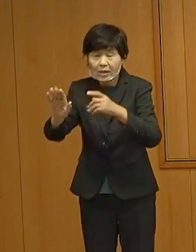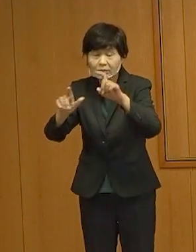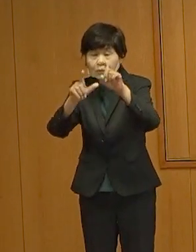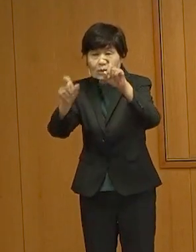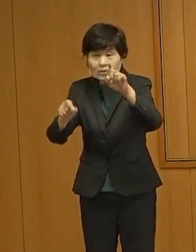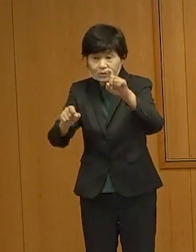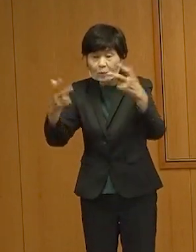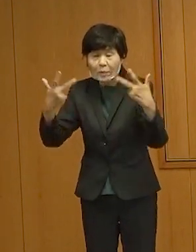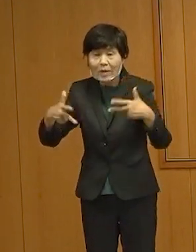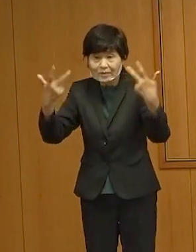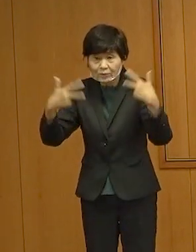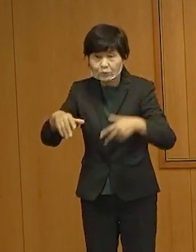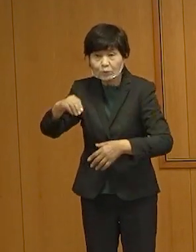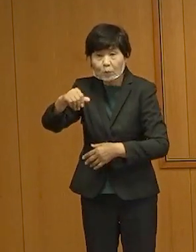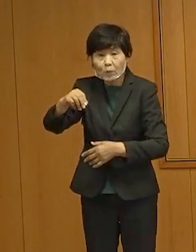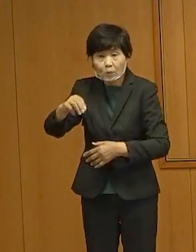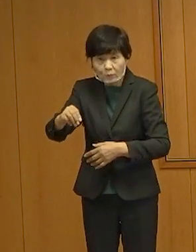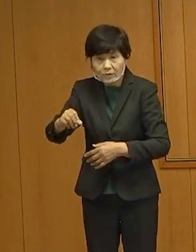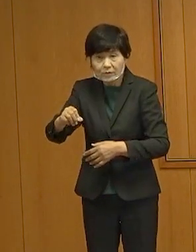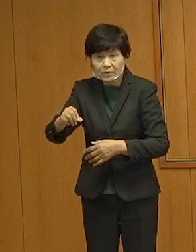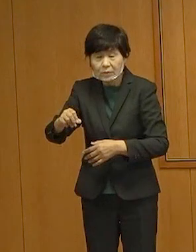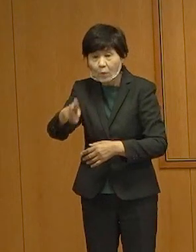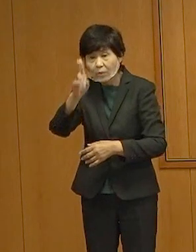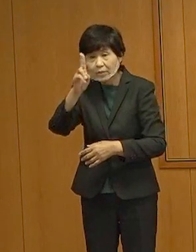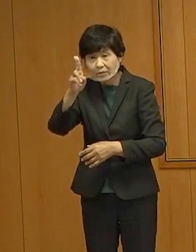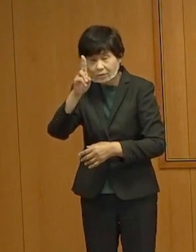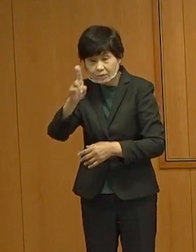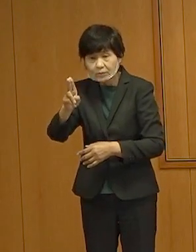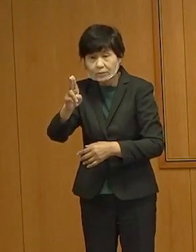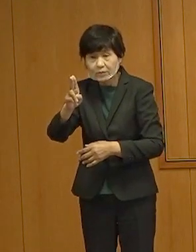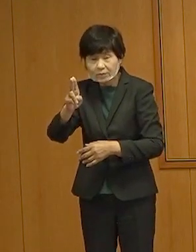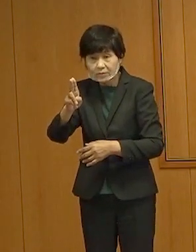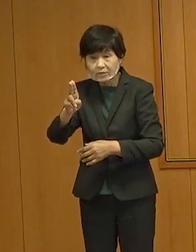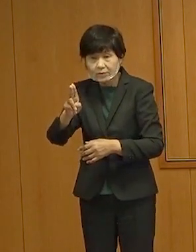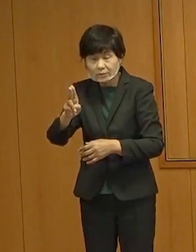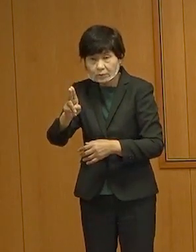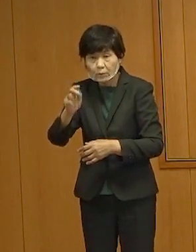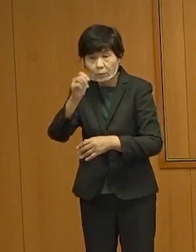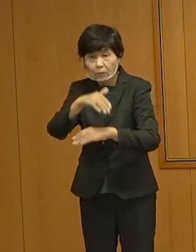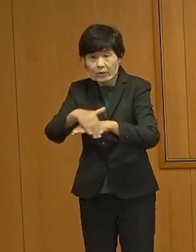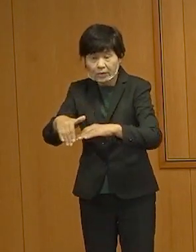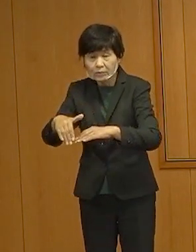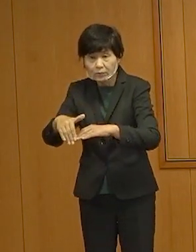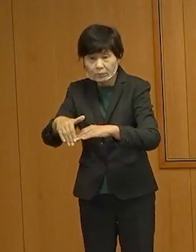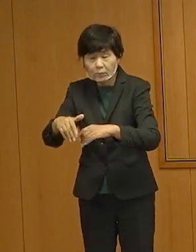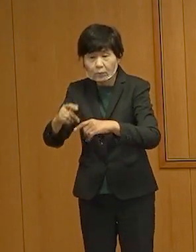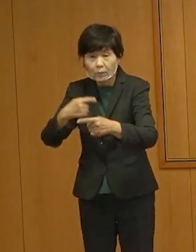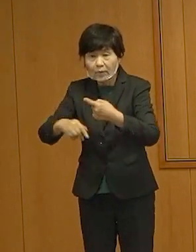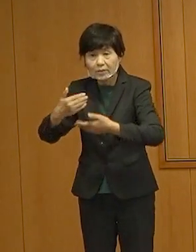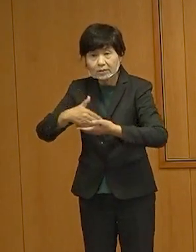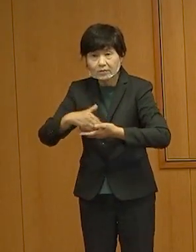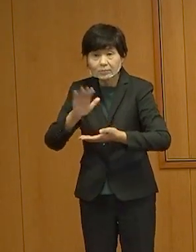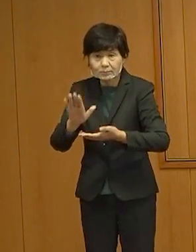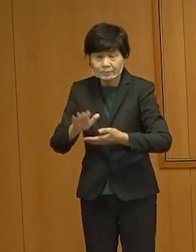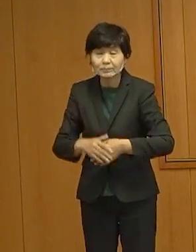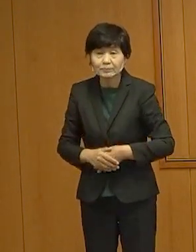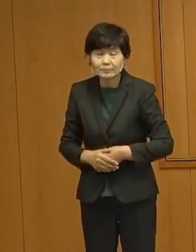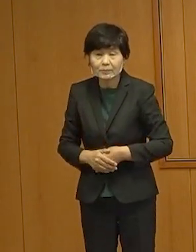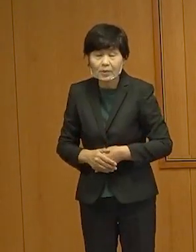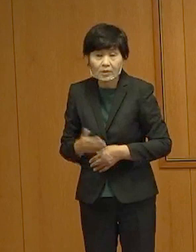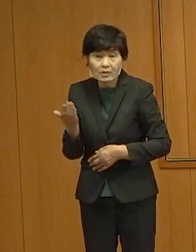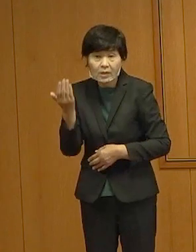曜日のお昼にですねやるということですが、まず前